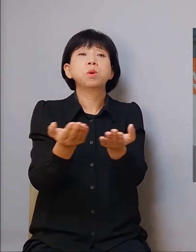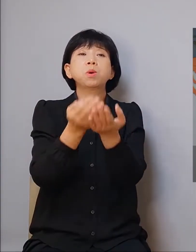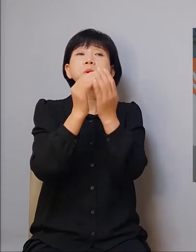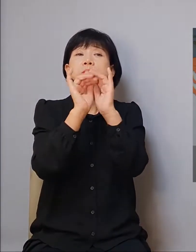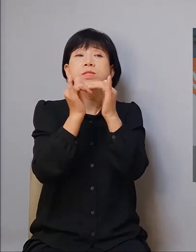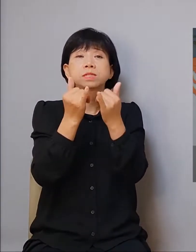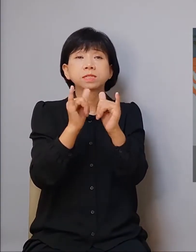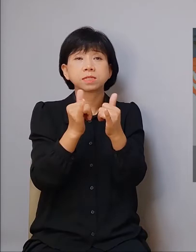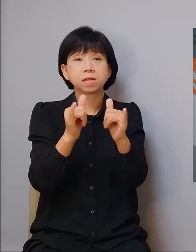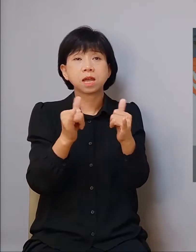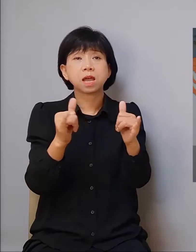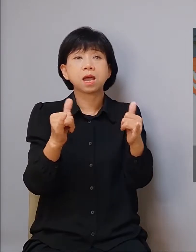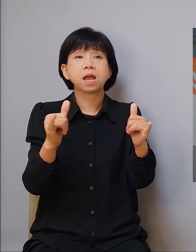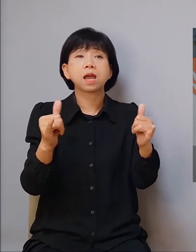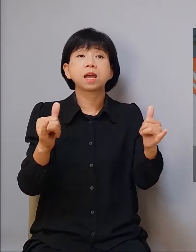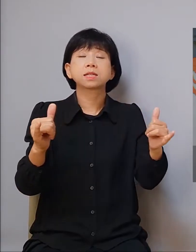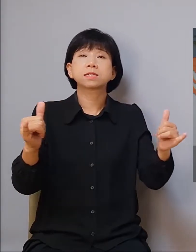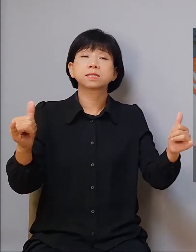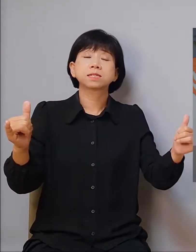부르는 모든